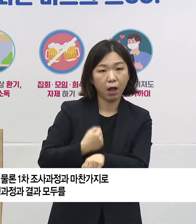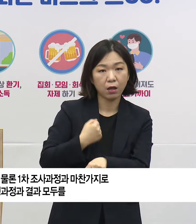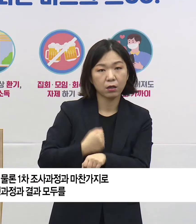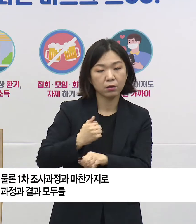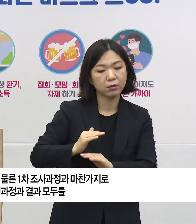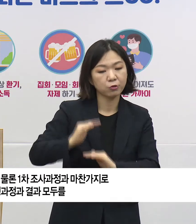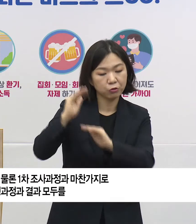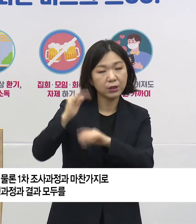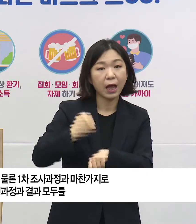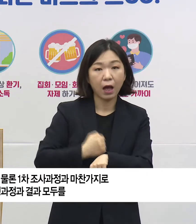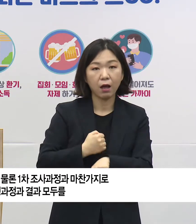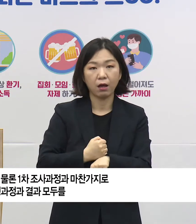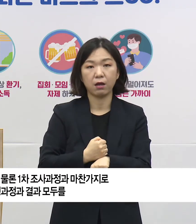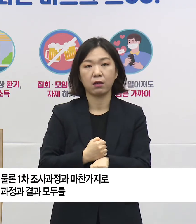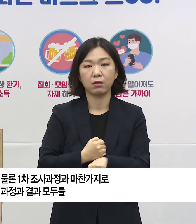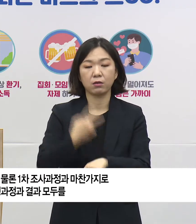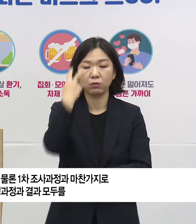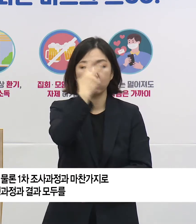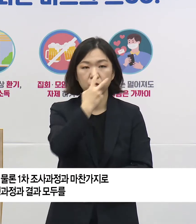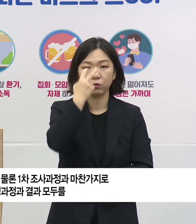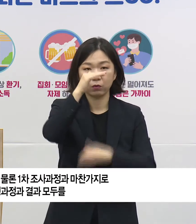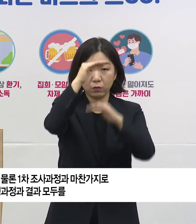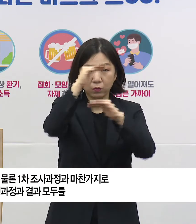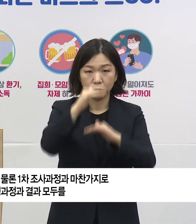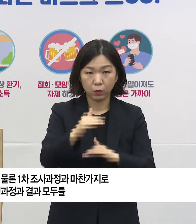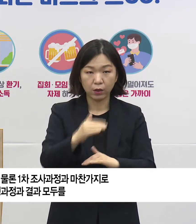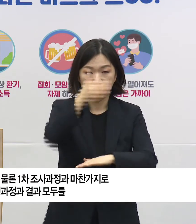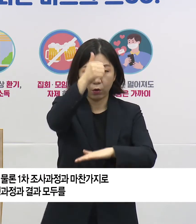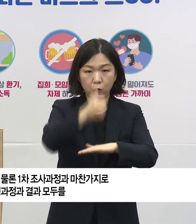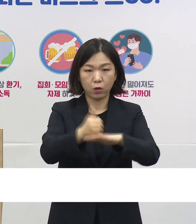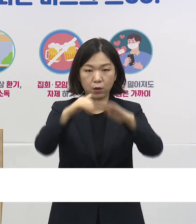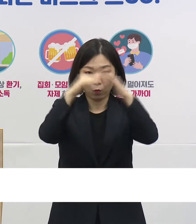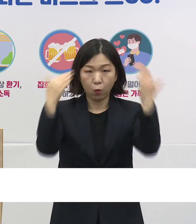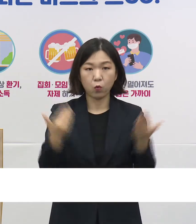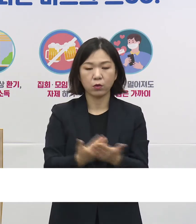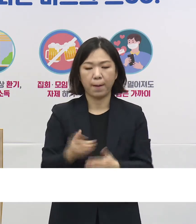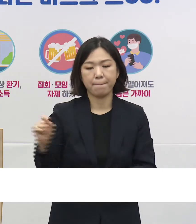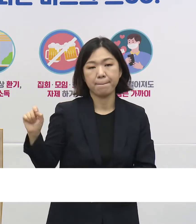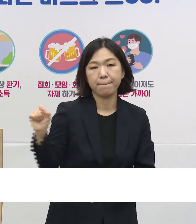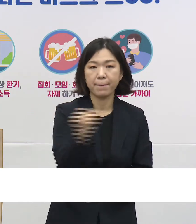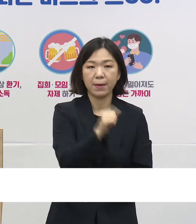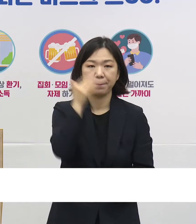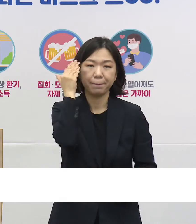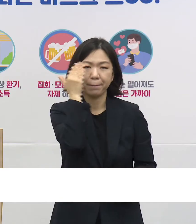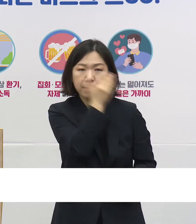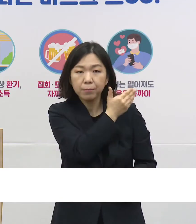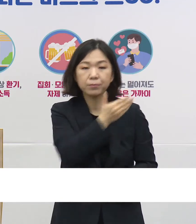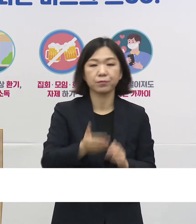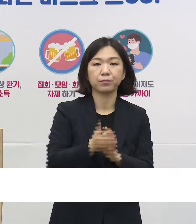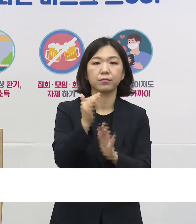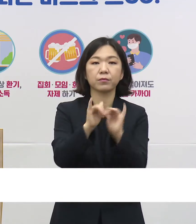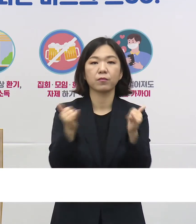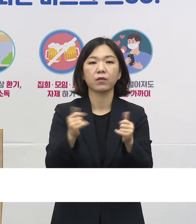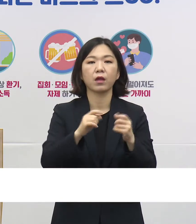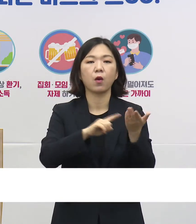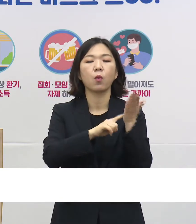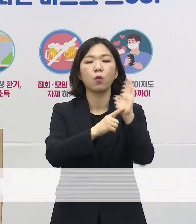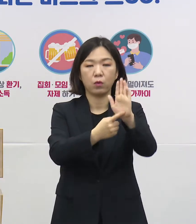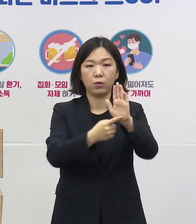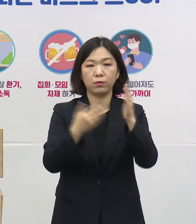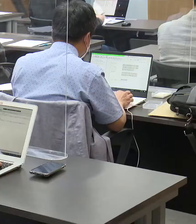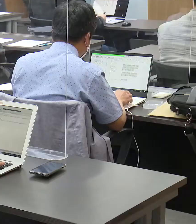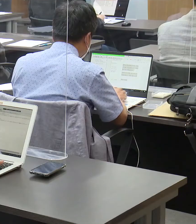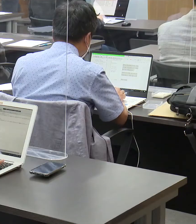진행하여 조사 진행 과정과 결과 모두를 신속하고 투명하게 시민들께 공개토록